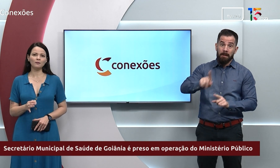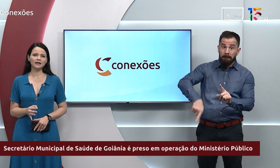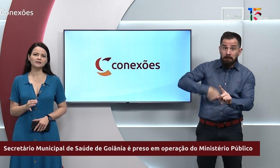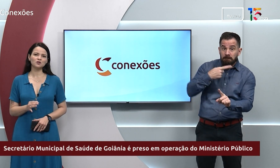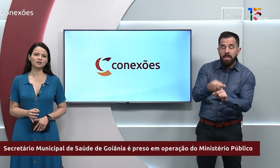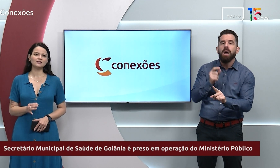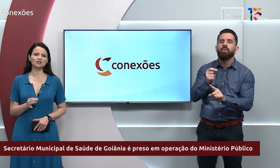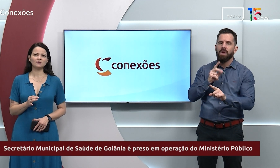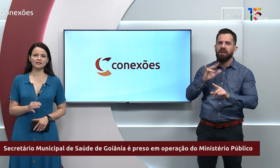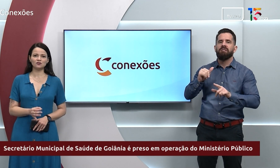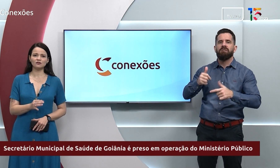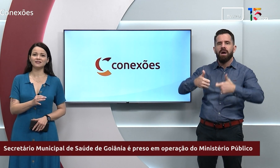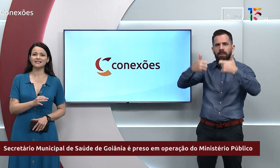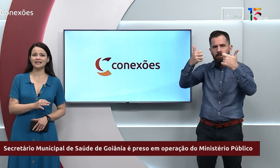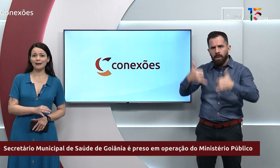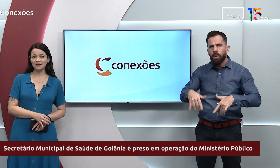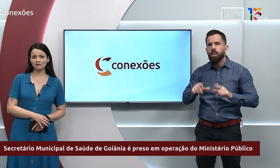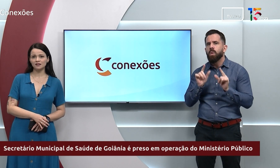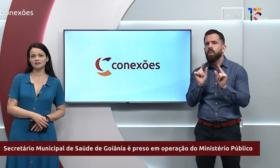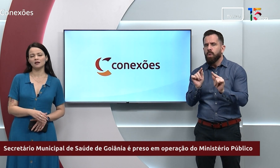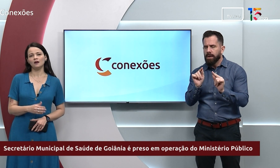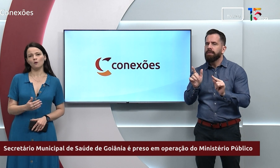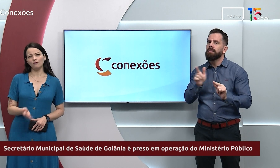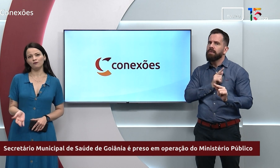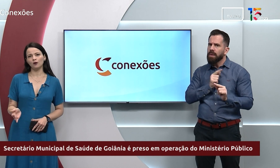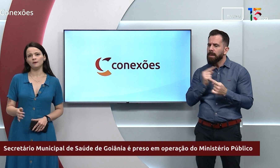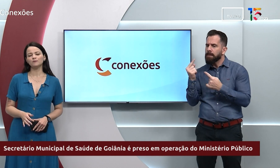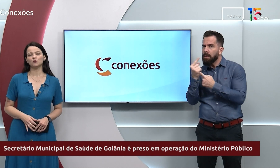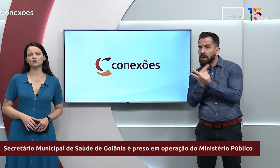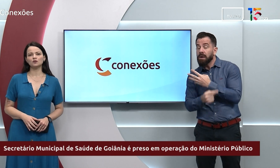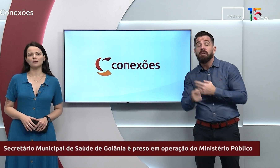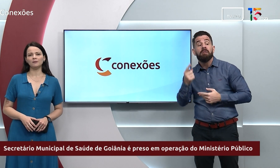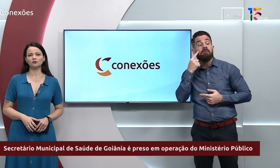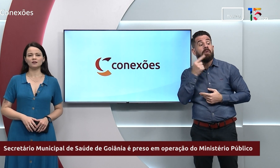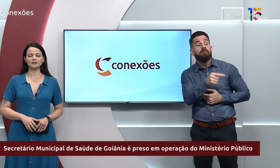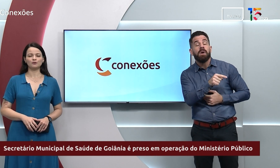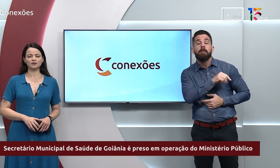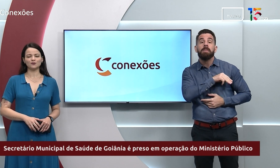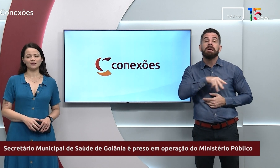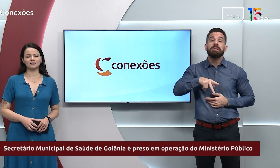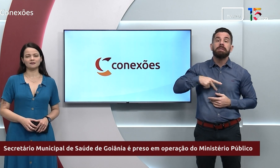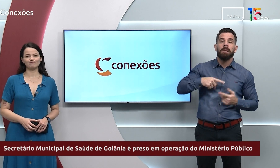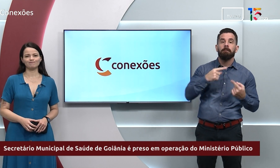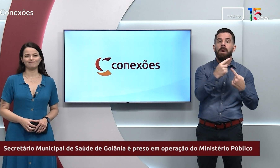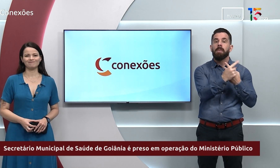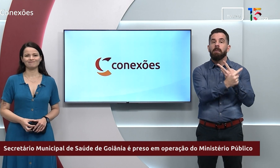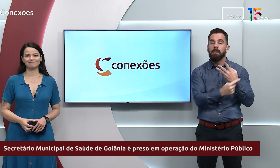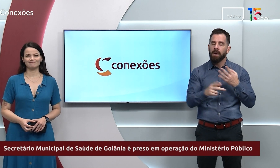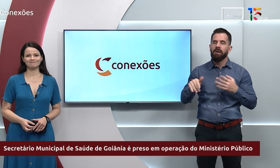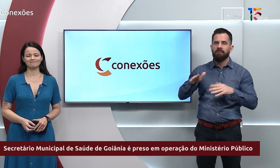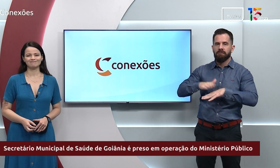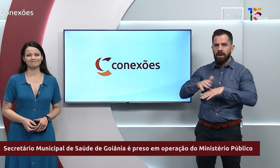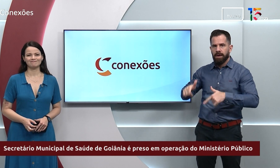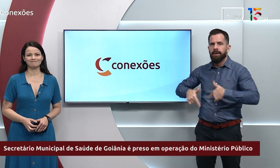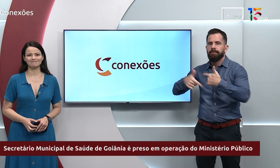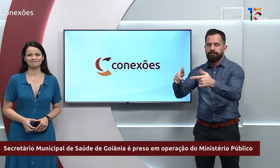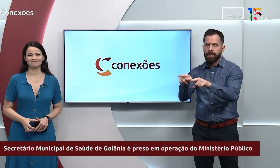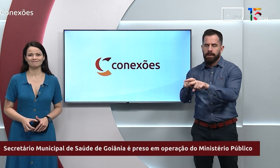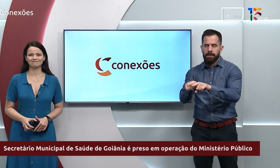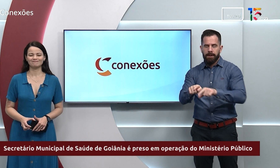vai tomar as medidas administrativas cabíveis conforme o desdobramento das apurações.